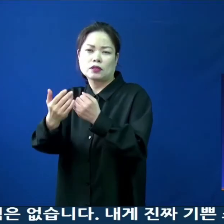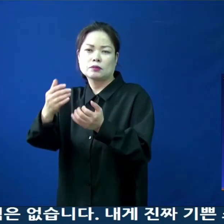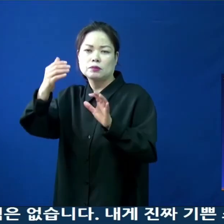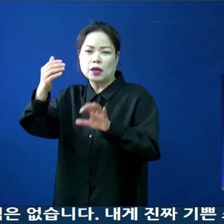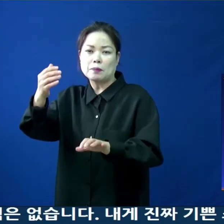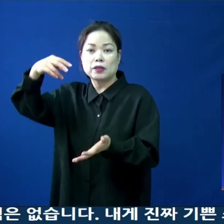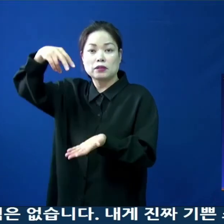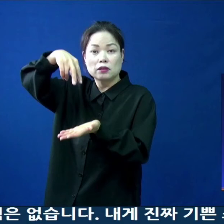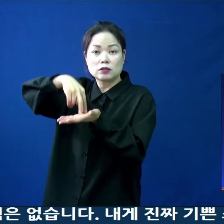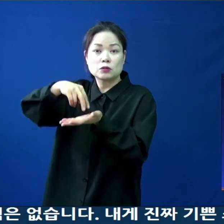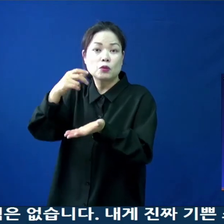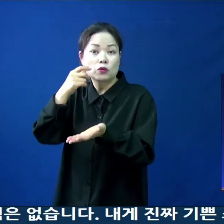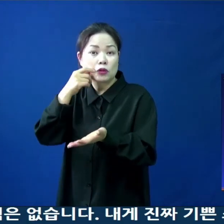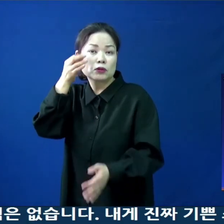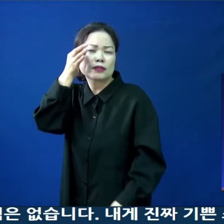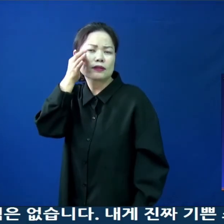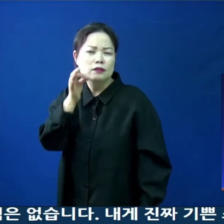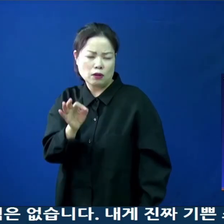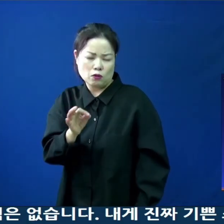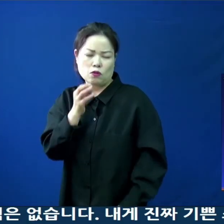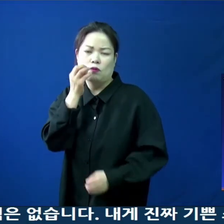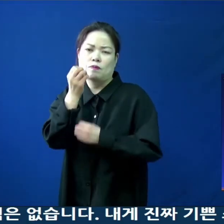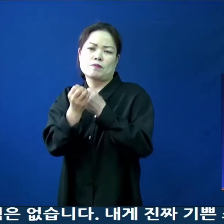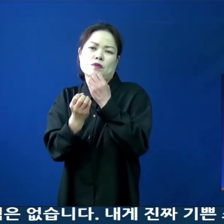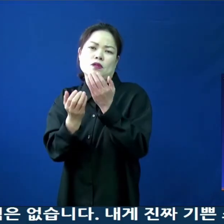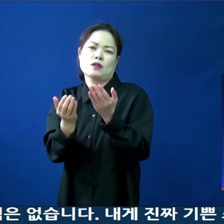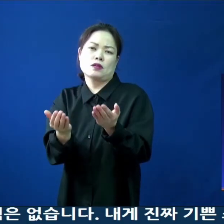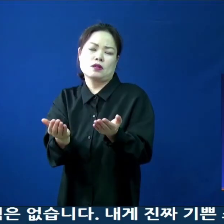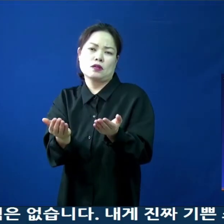없는 죄인임을 인정하시고 고백하시고